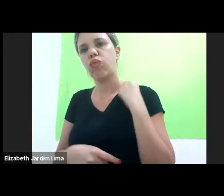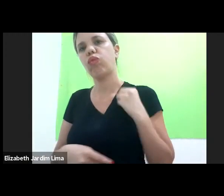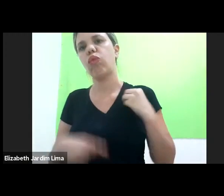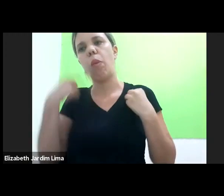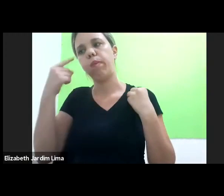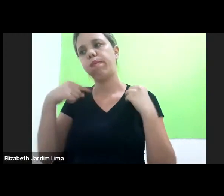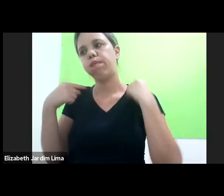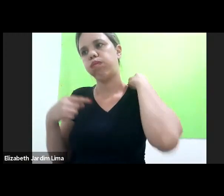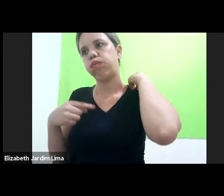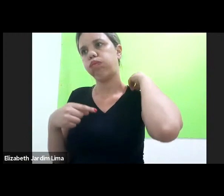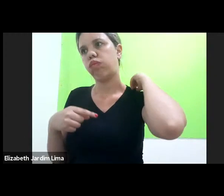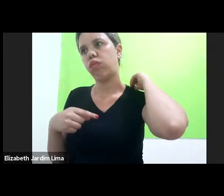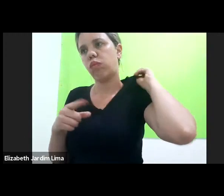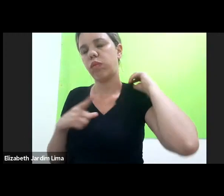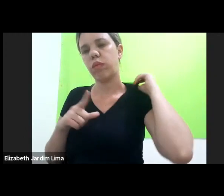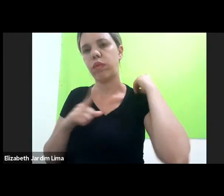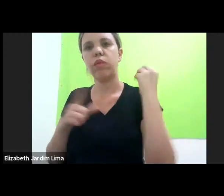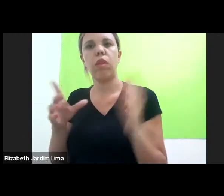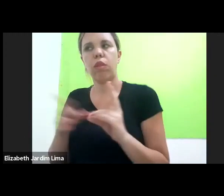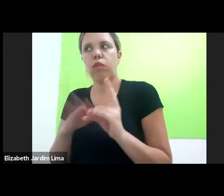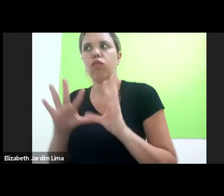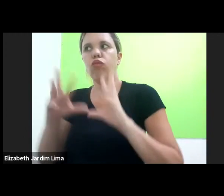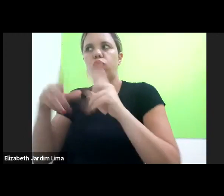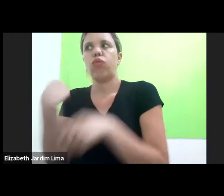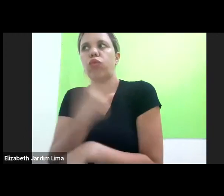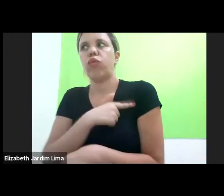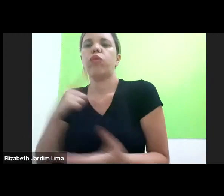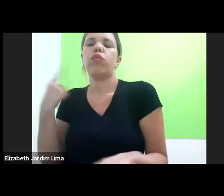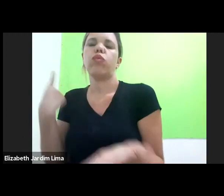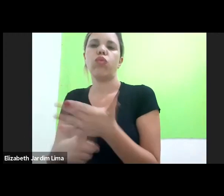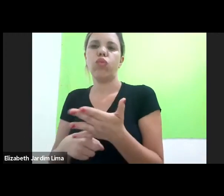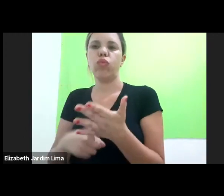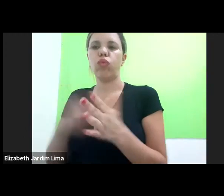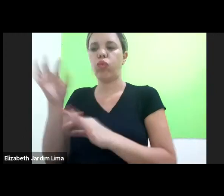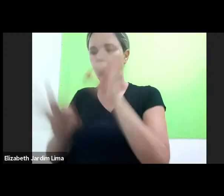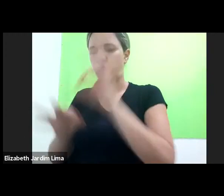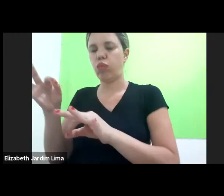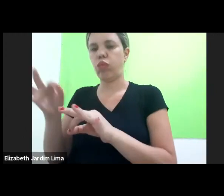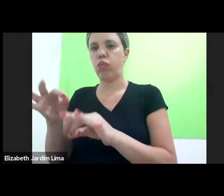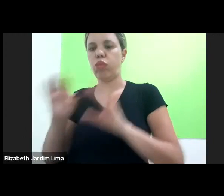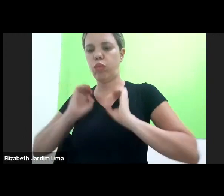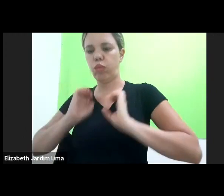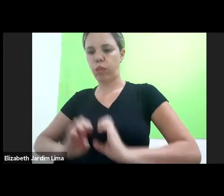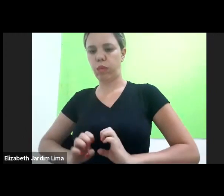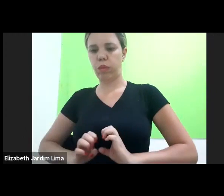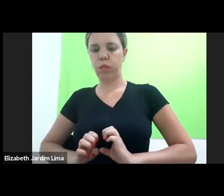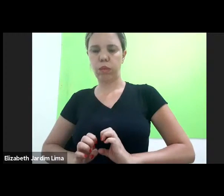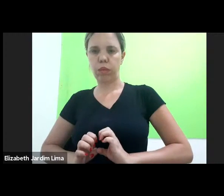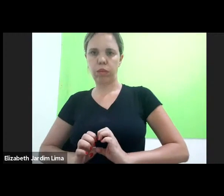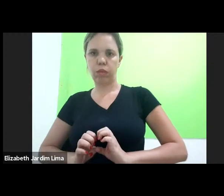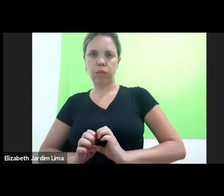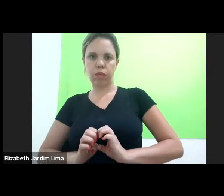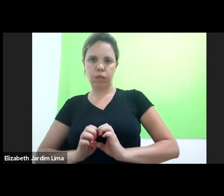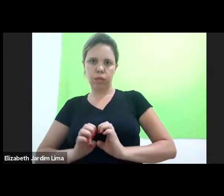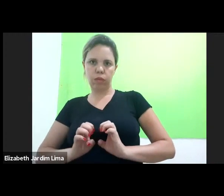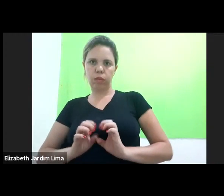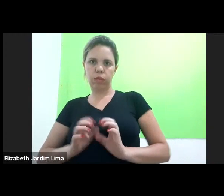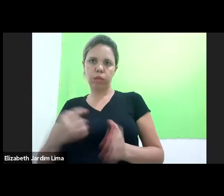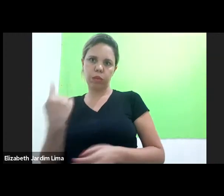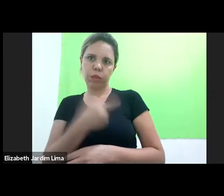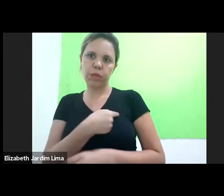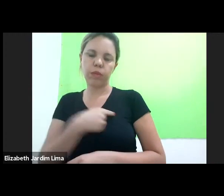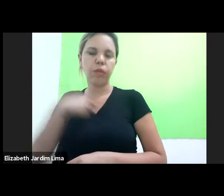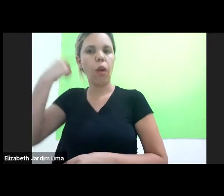né, sem ser indígena, todos nós temos um compromisso com a justiça, com a ética, né? E nós,